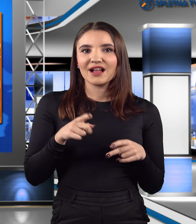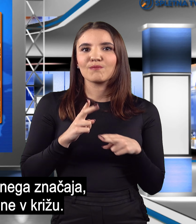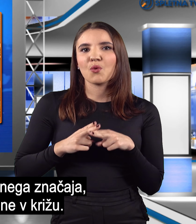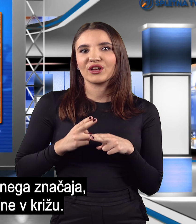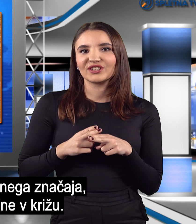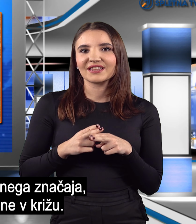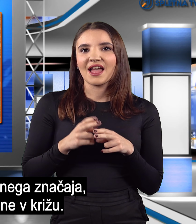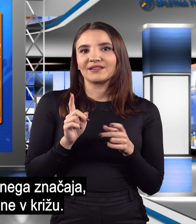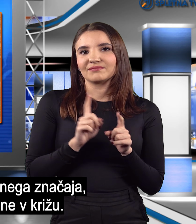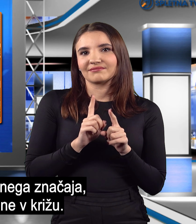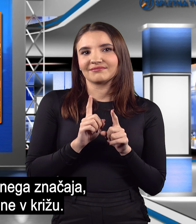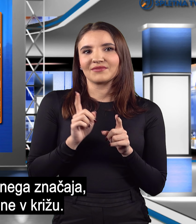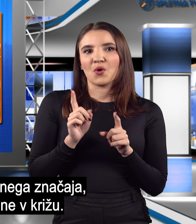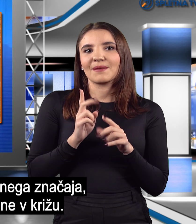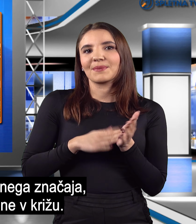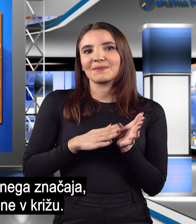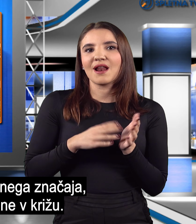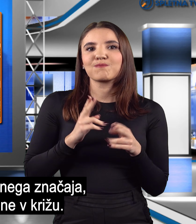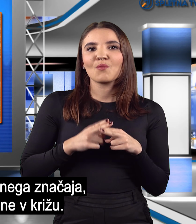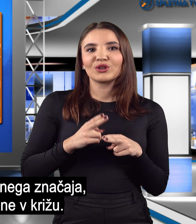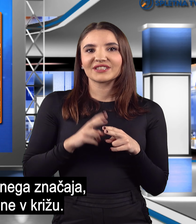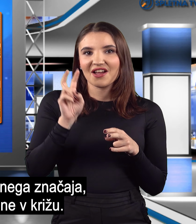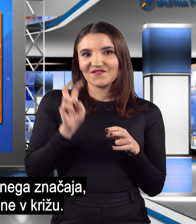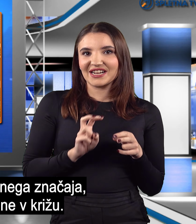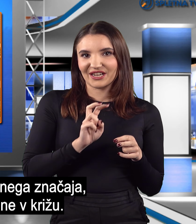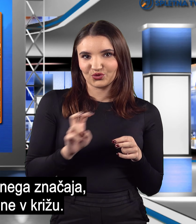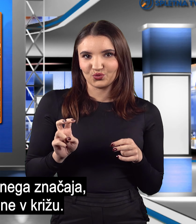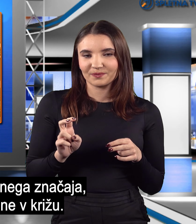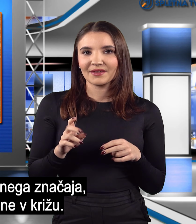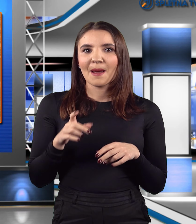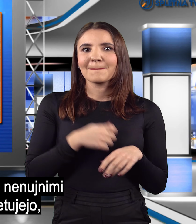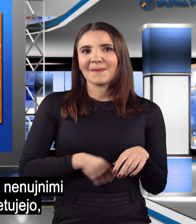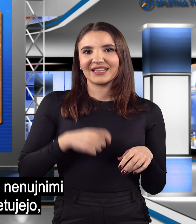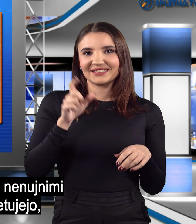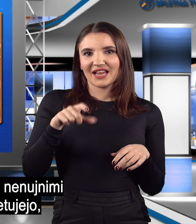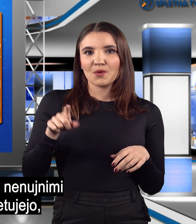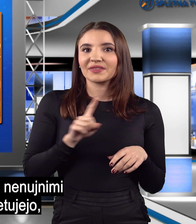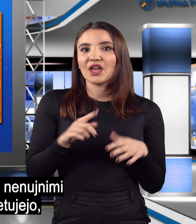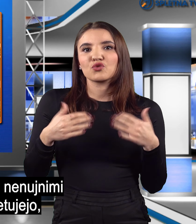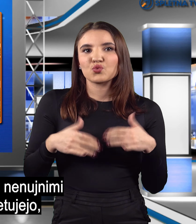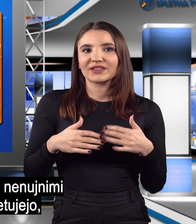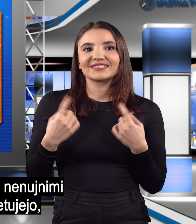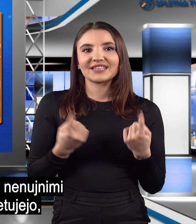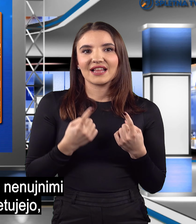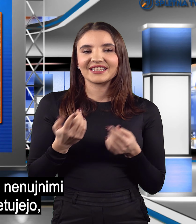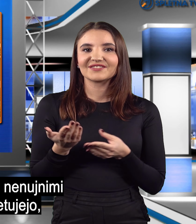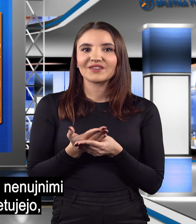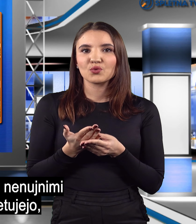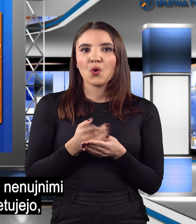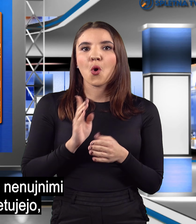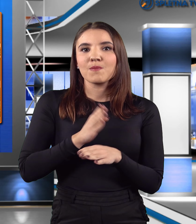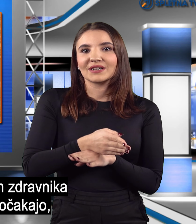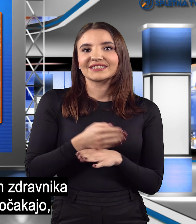bolečine lokalnega značaja, kot so bolečine v križu. Pacientom z nenujnimi stanji svetujejo, naj z obiskom